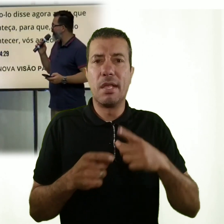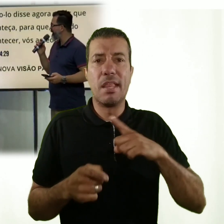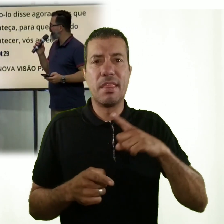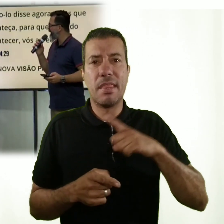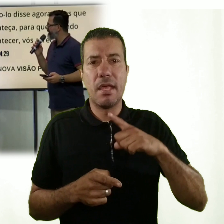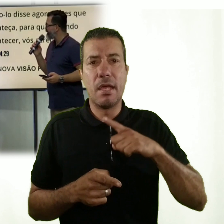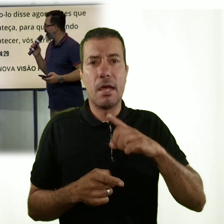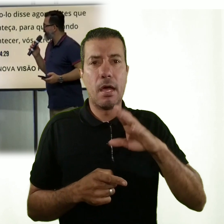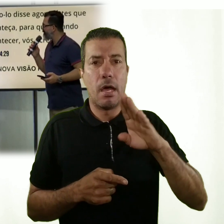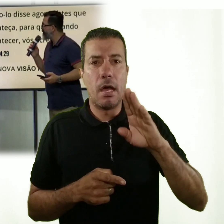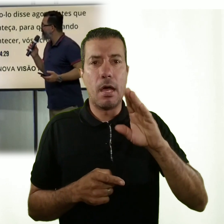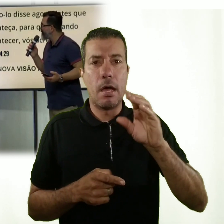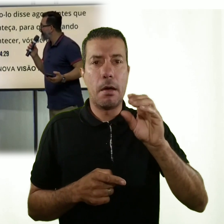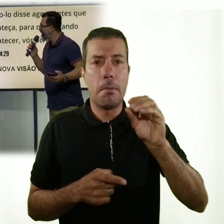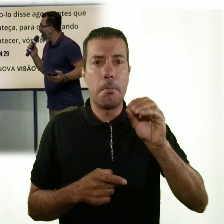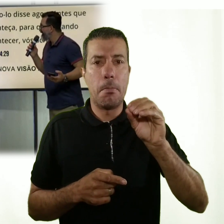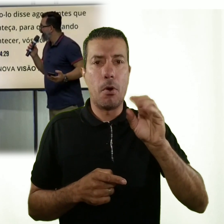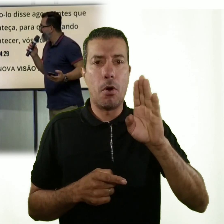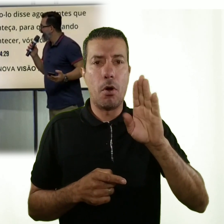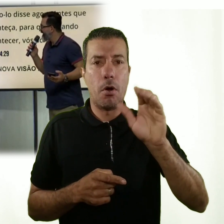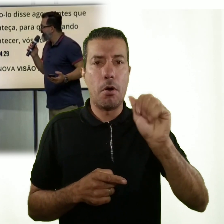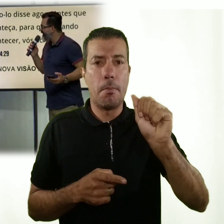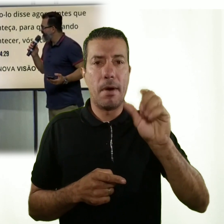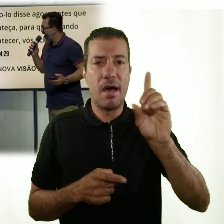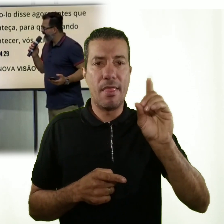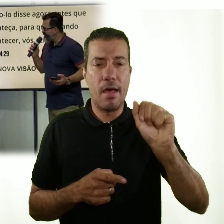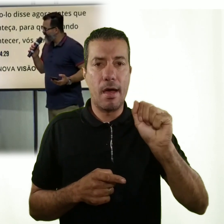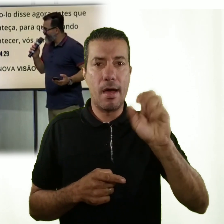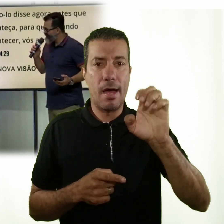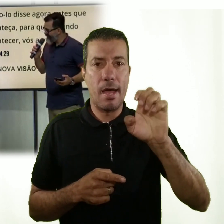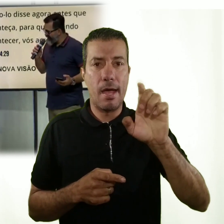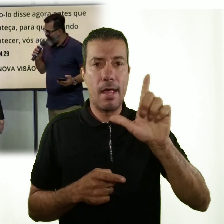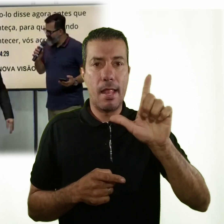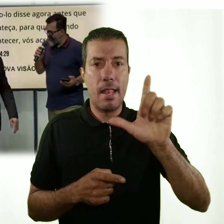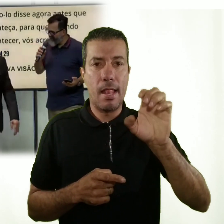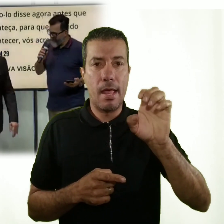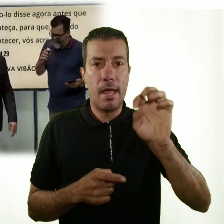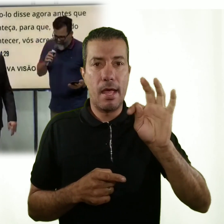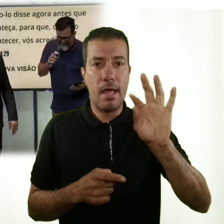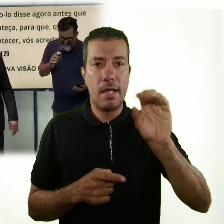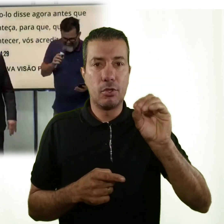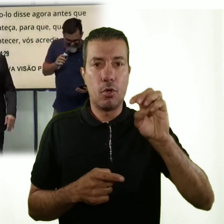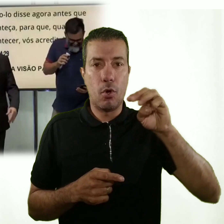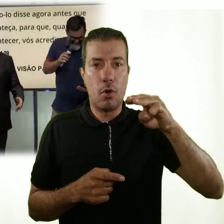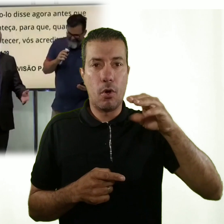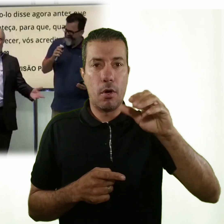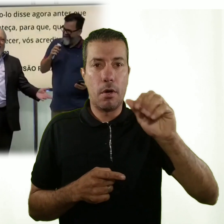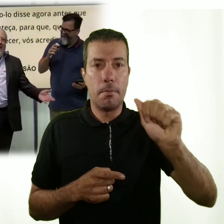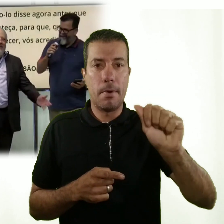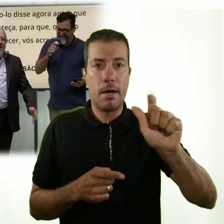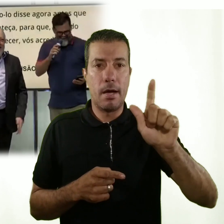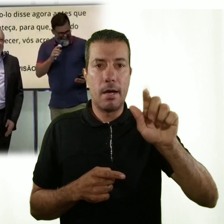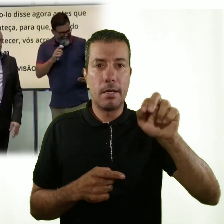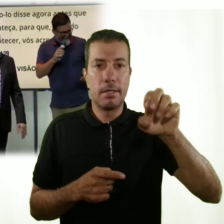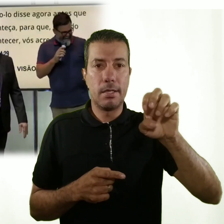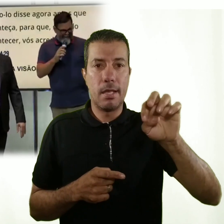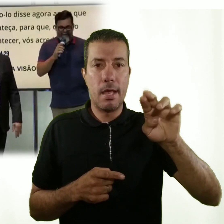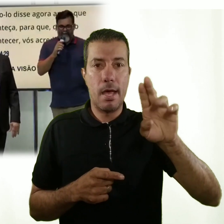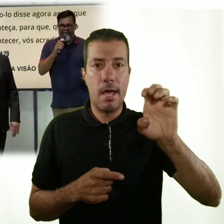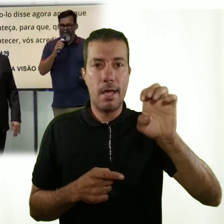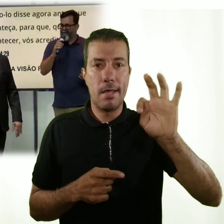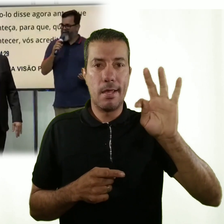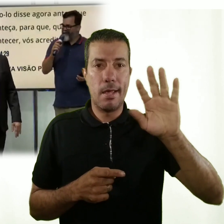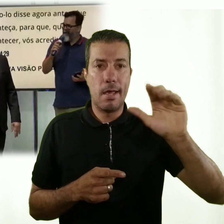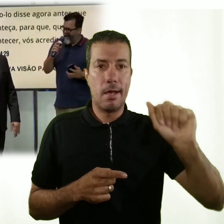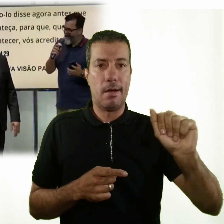abóbada eletromagnética? Por que temos a abóbada eletromagnética? Pois é, isso aqui você quer responder hoje ou fica para a semana que vem? Fica para a semana que vem. Para a semana que